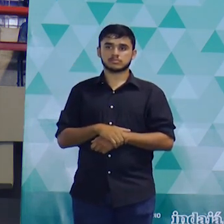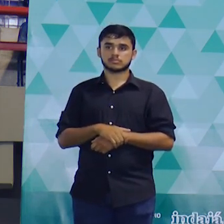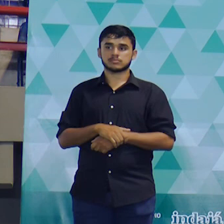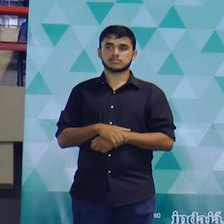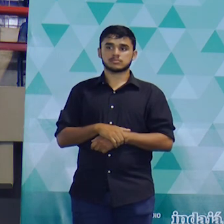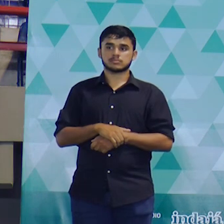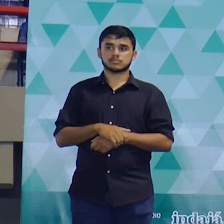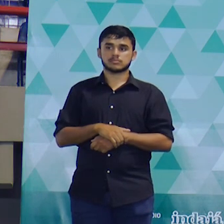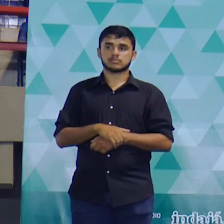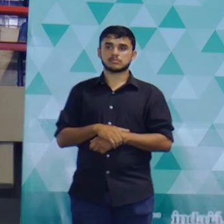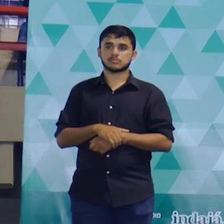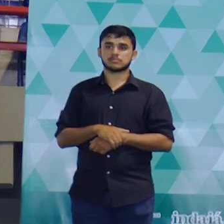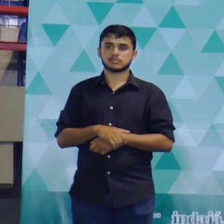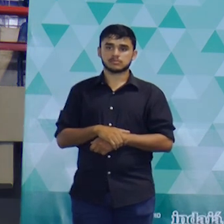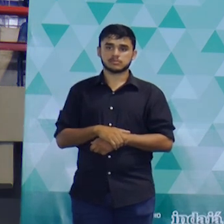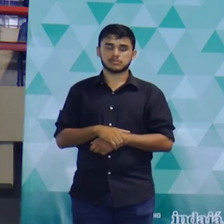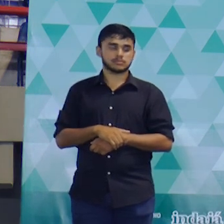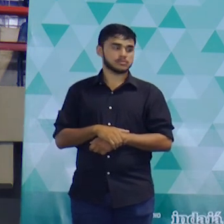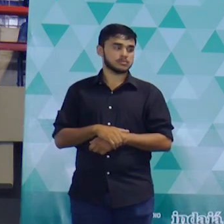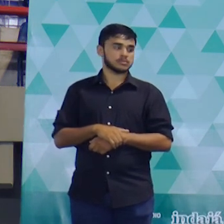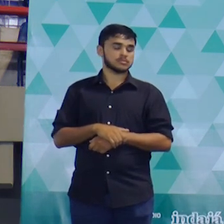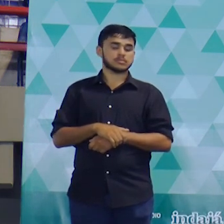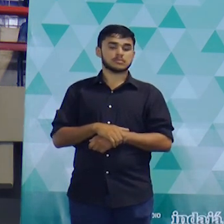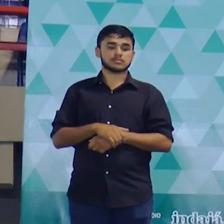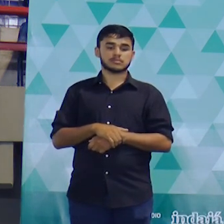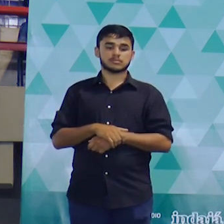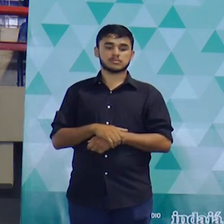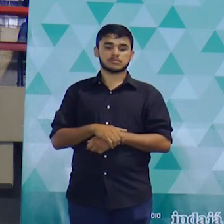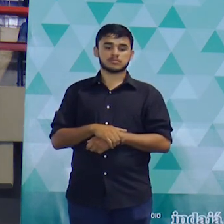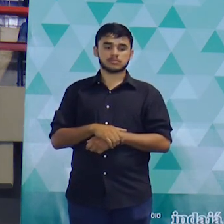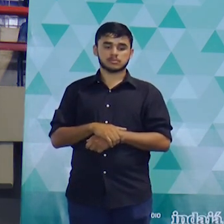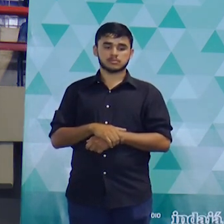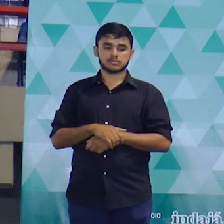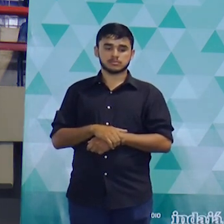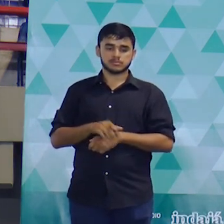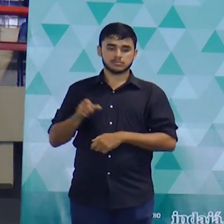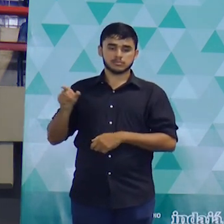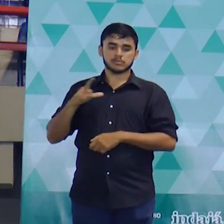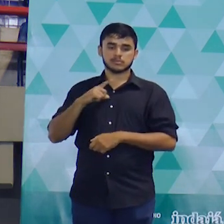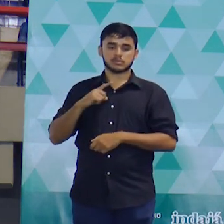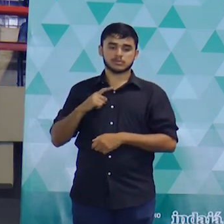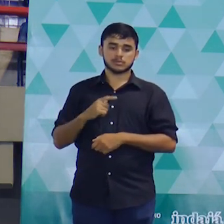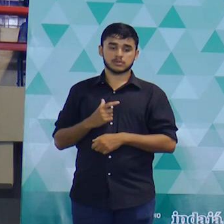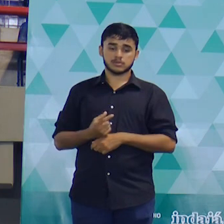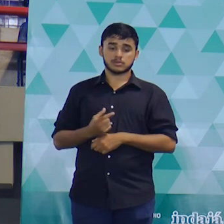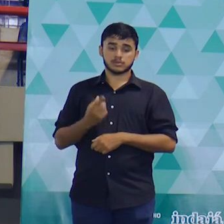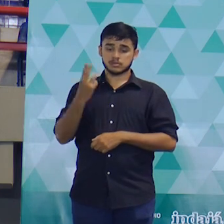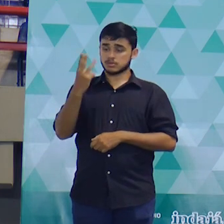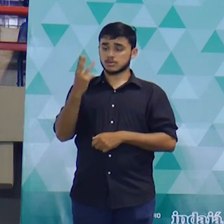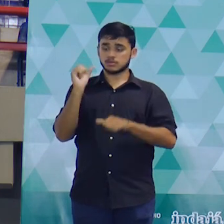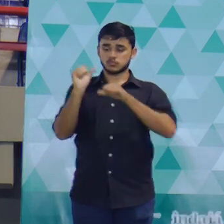fazer, viu, pessoal? No lugar desse 3 aqui, é para ser 1 mol.